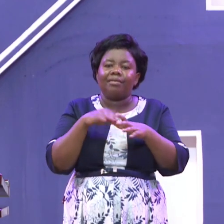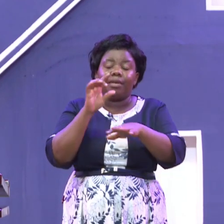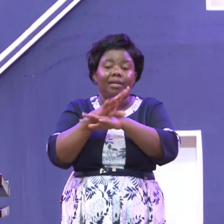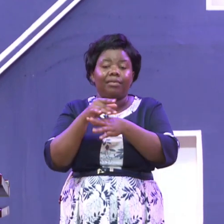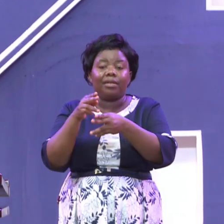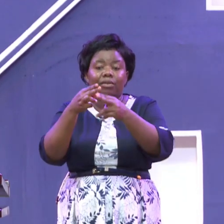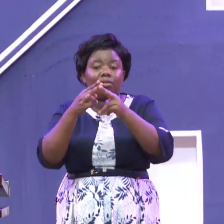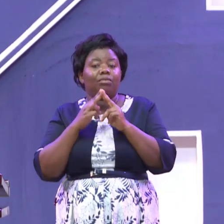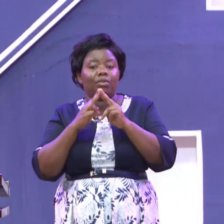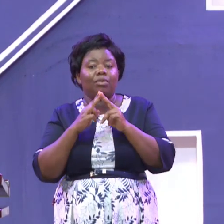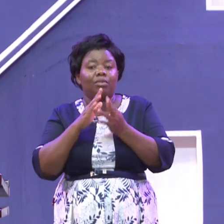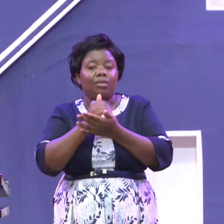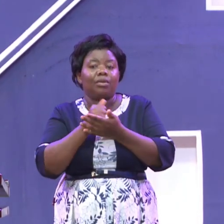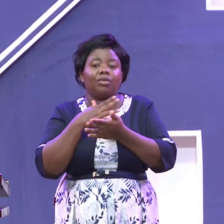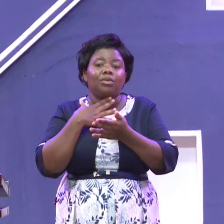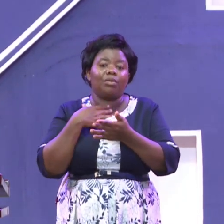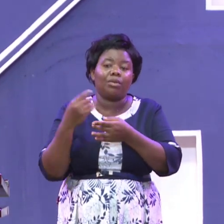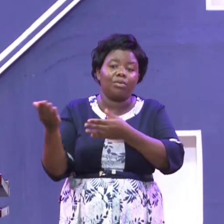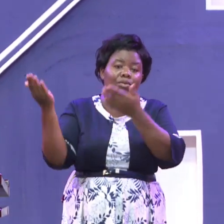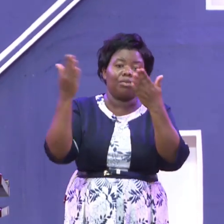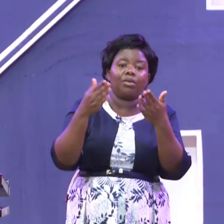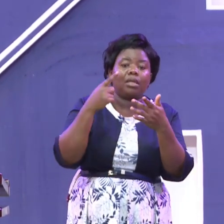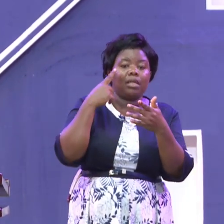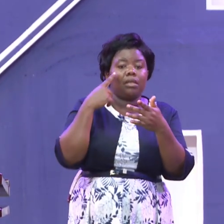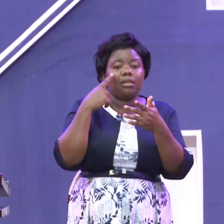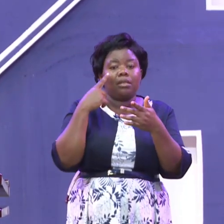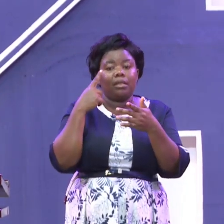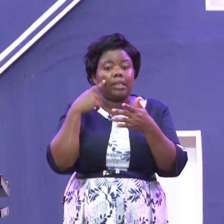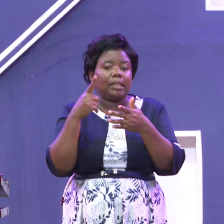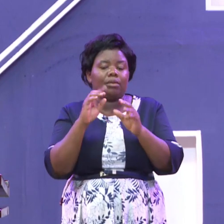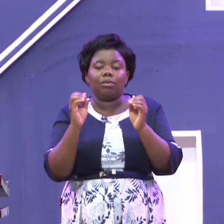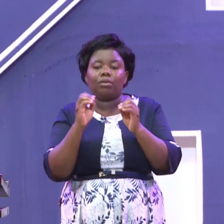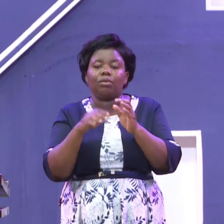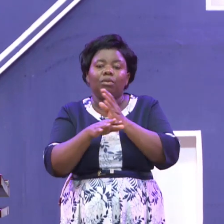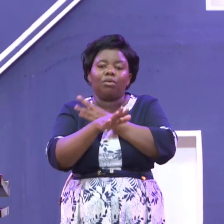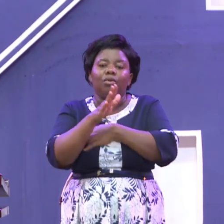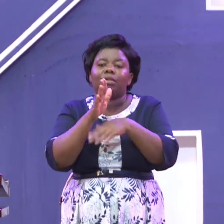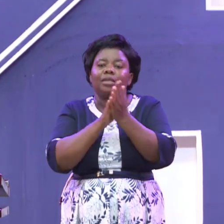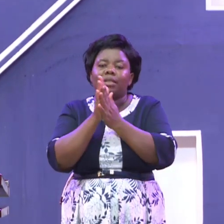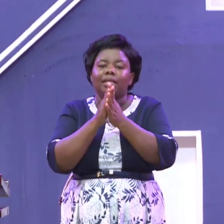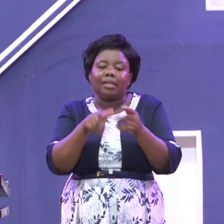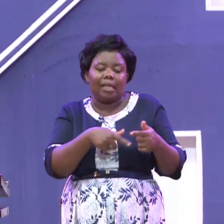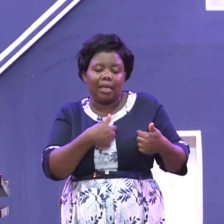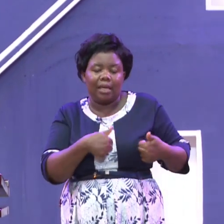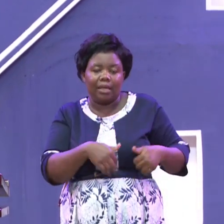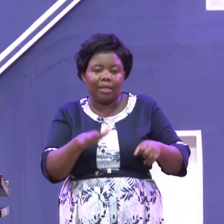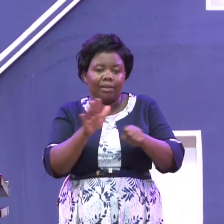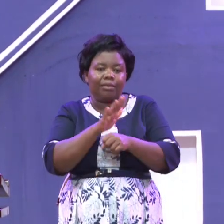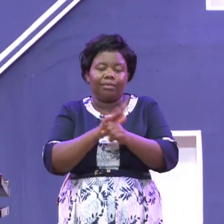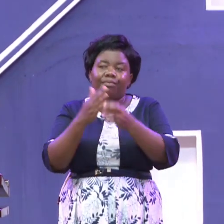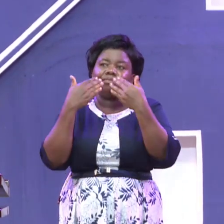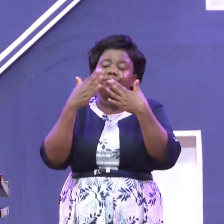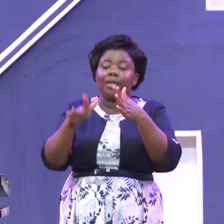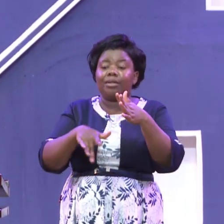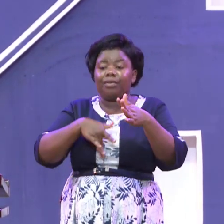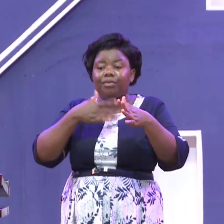bakulabe tokolanga bampaane Katonda ayagala mutima ogwebaza nga ddala